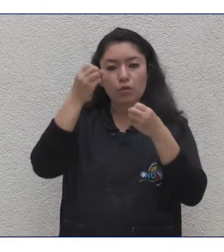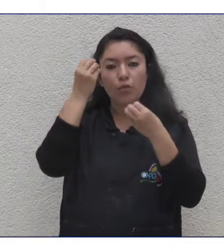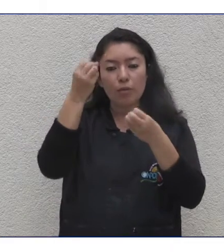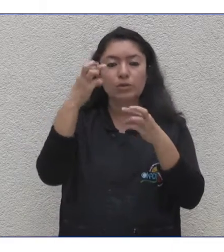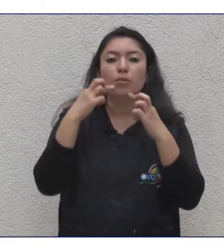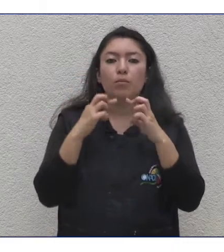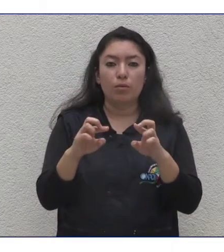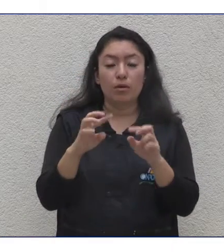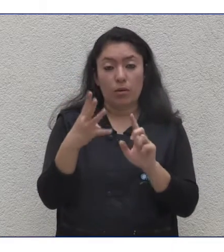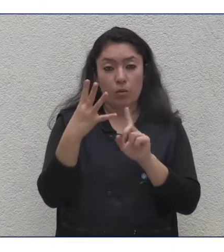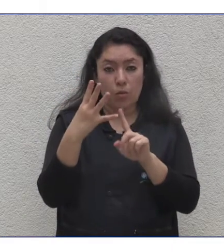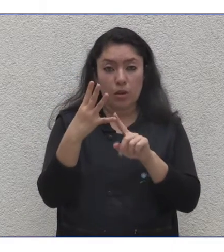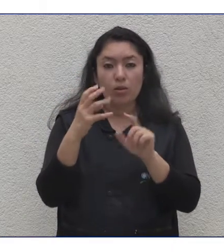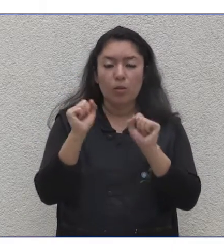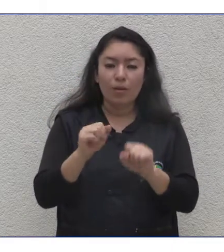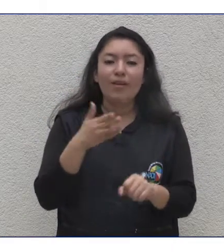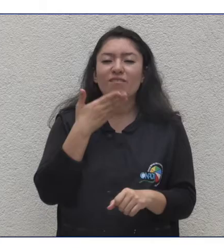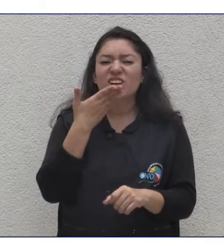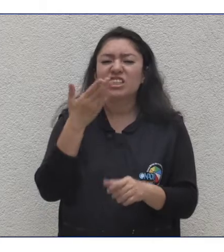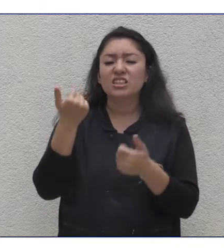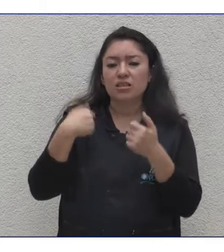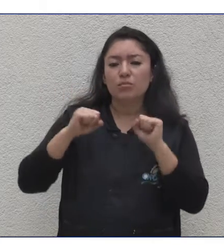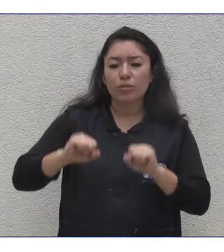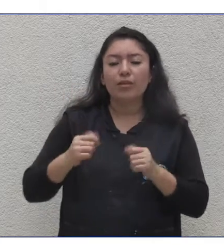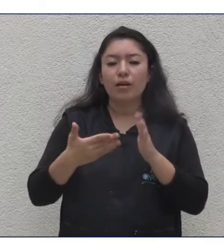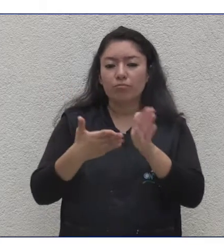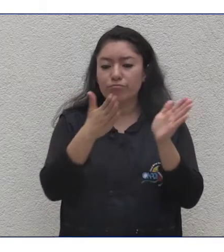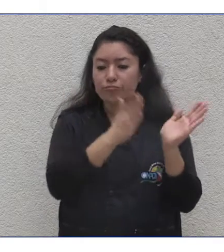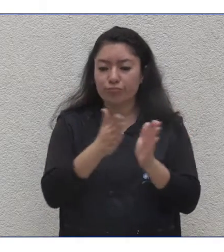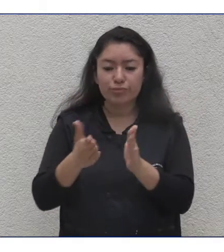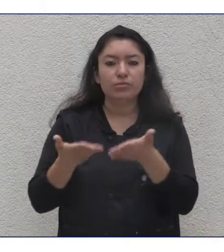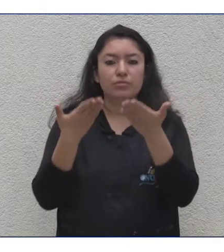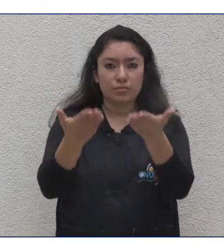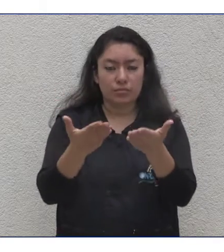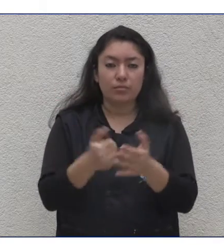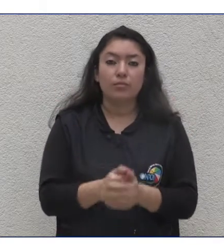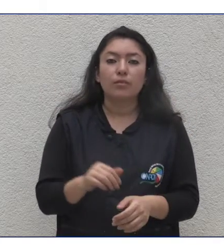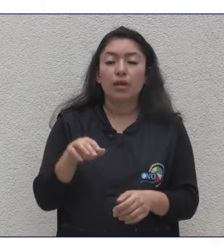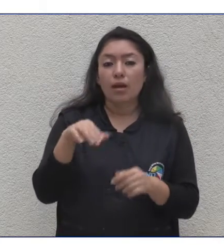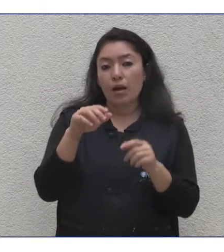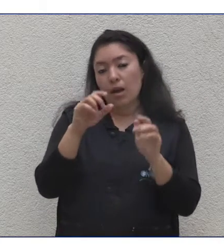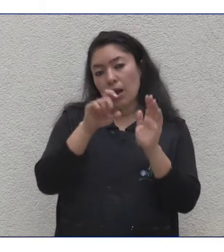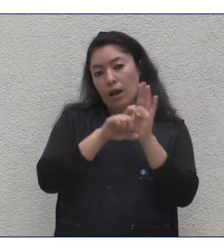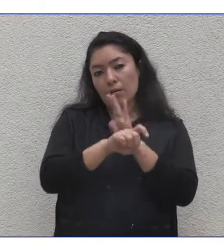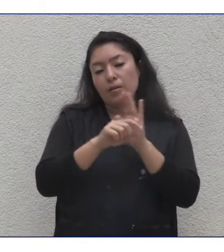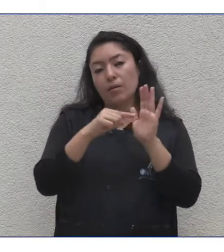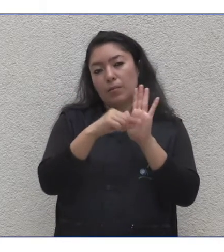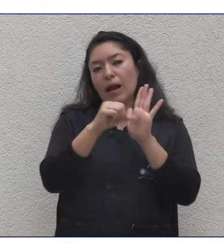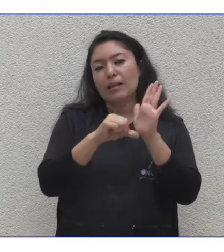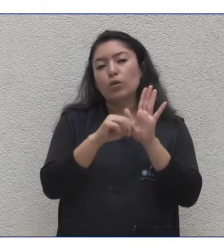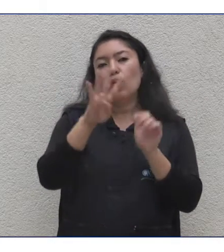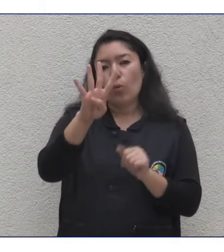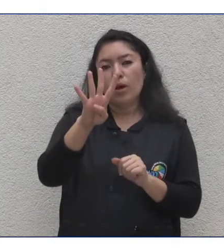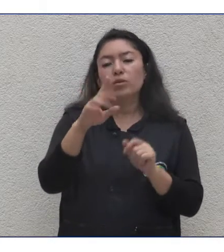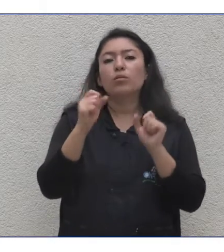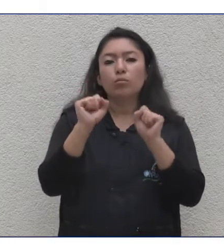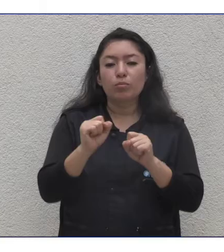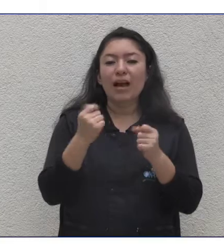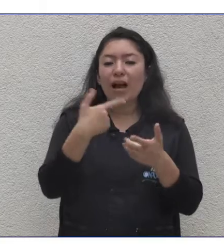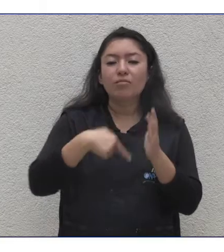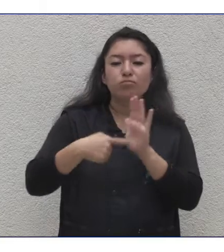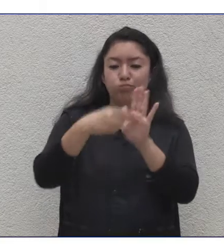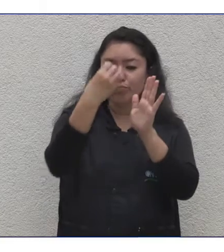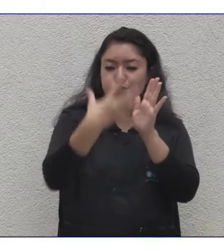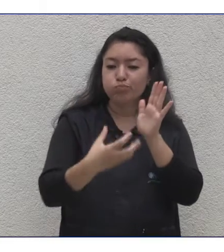pública. 4. Sencillez y celeridad de procedimiento. Artículo 4. Ámbito de aplicación. Toda